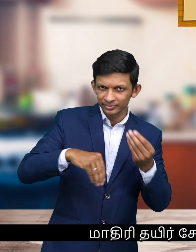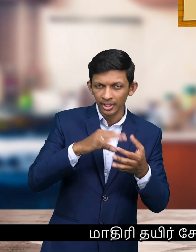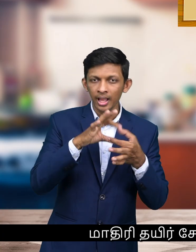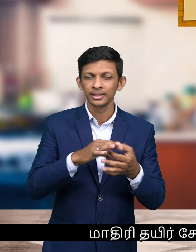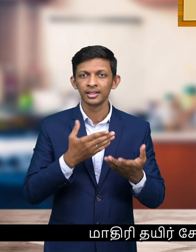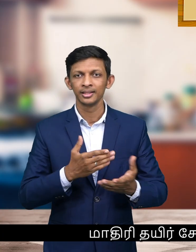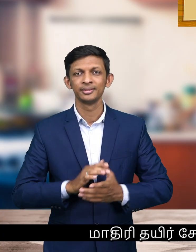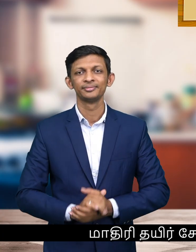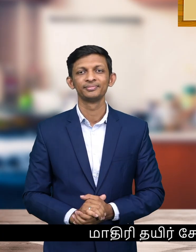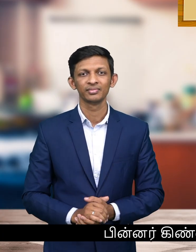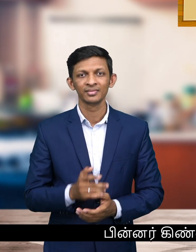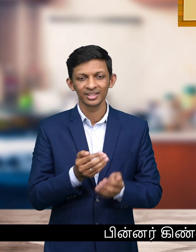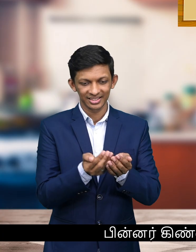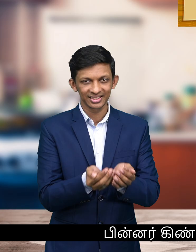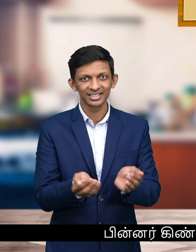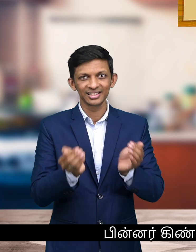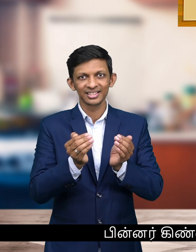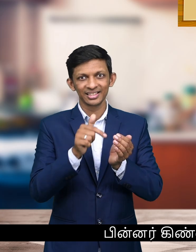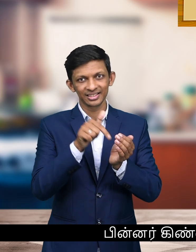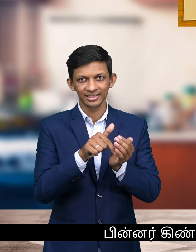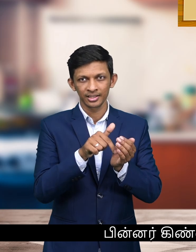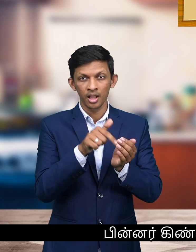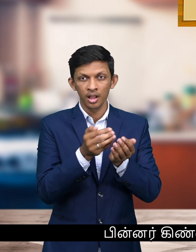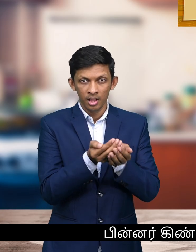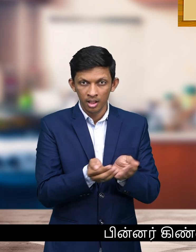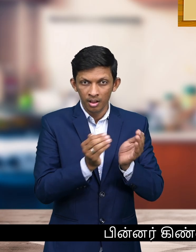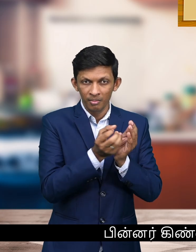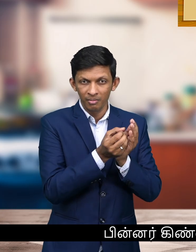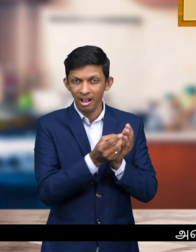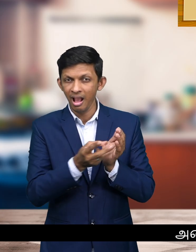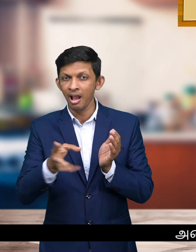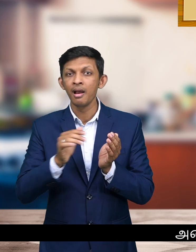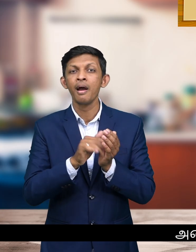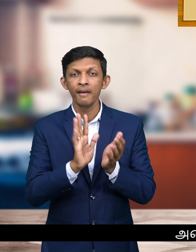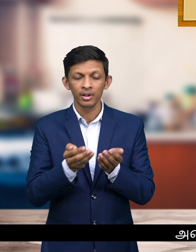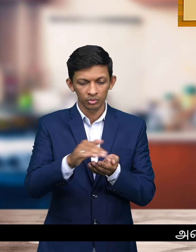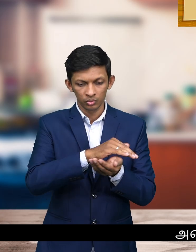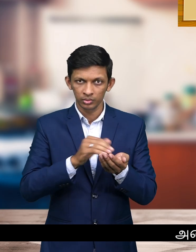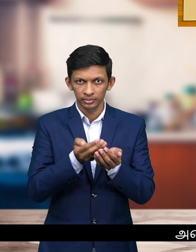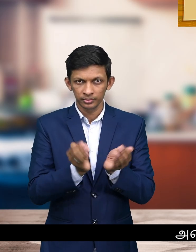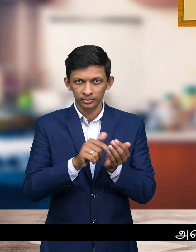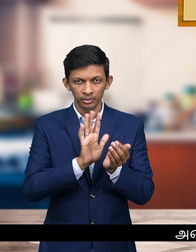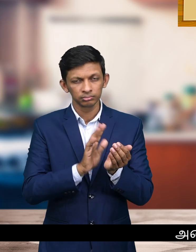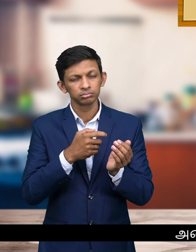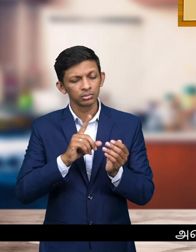தயாரிக்கப்படுகிறது. பின்னர் கிண்ணம் ஒரு மூடியால் மூடப்பட்டு அசையாமல் இருக்கும்.